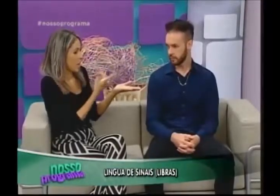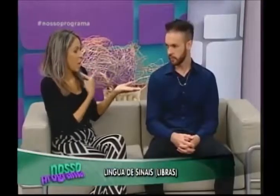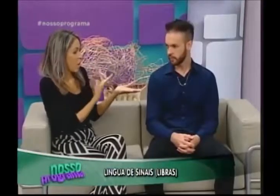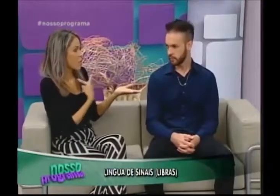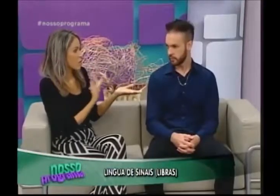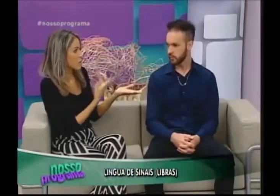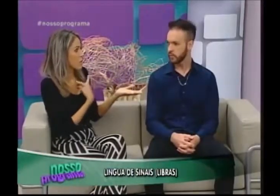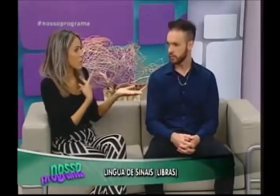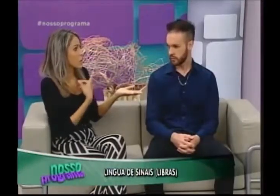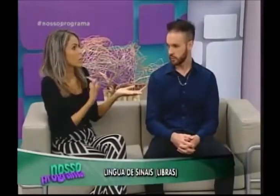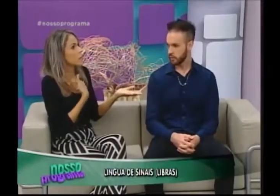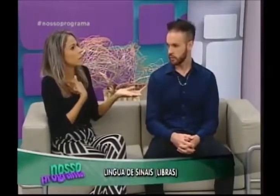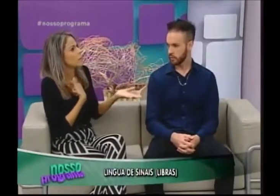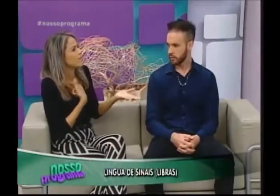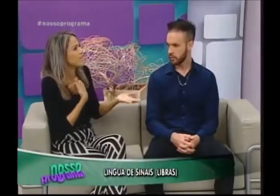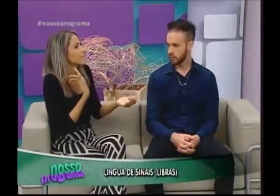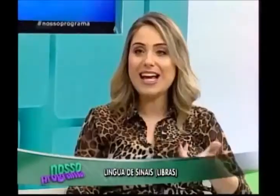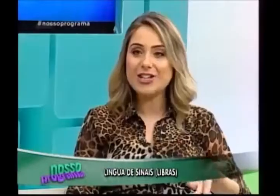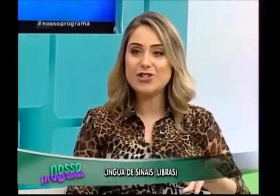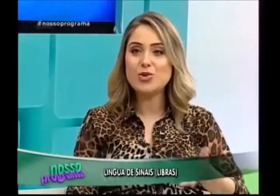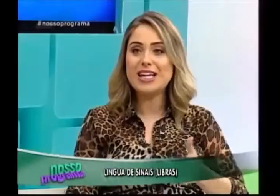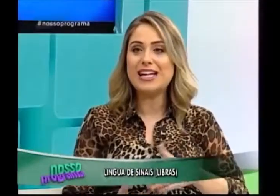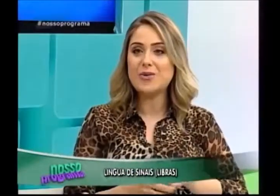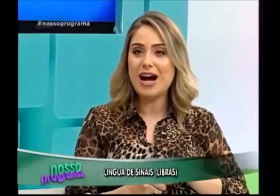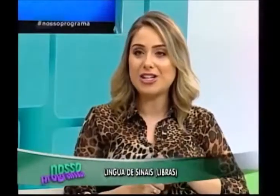alguns vícios que podem ser diferentes do que é a linguagem.